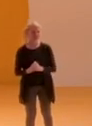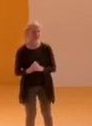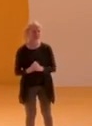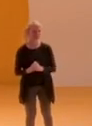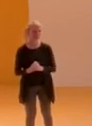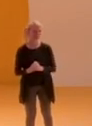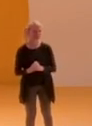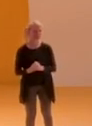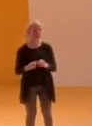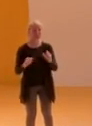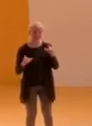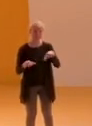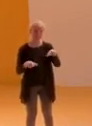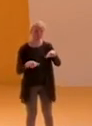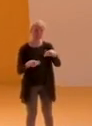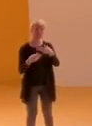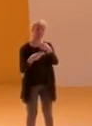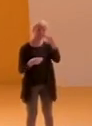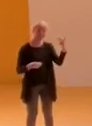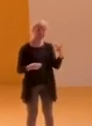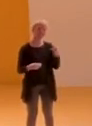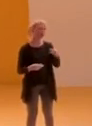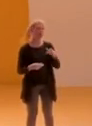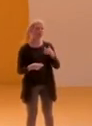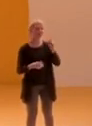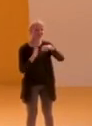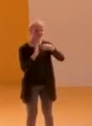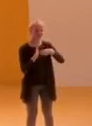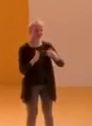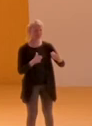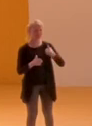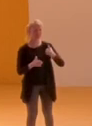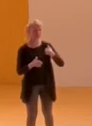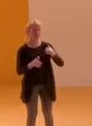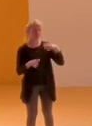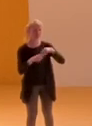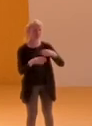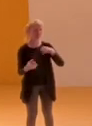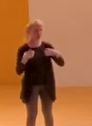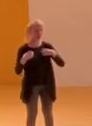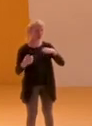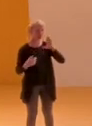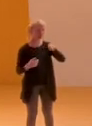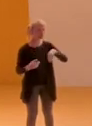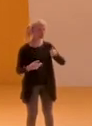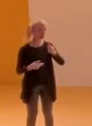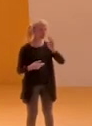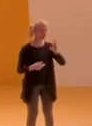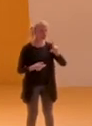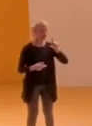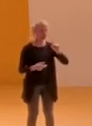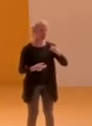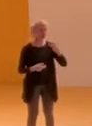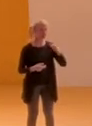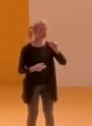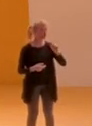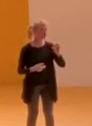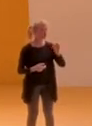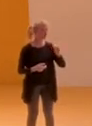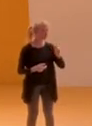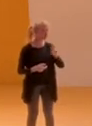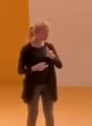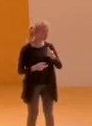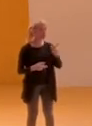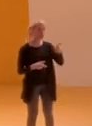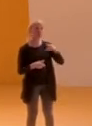jest film jeden z bertem lancasterem z 50 którego roku o